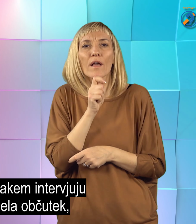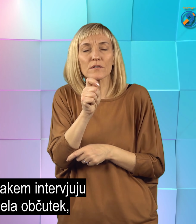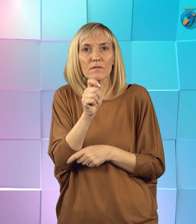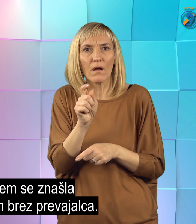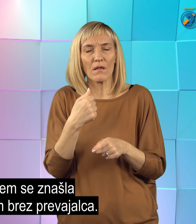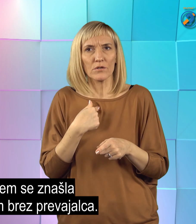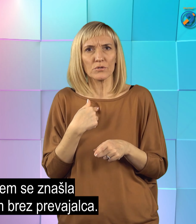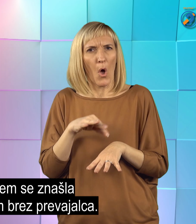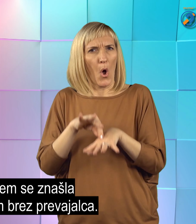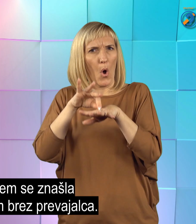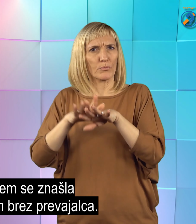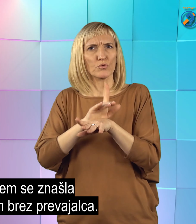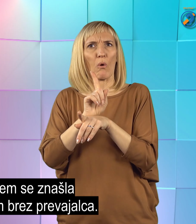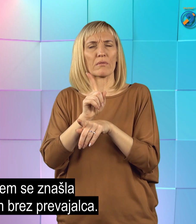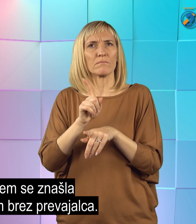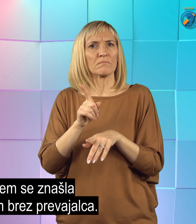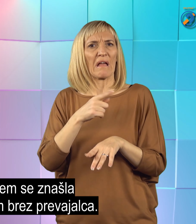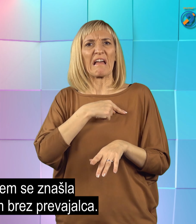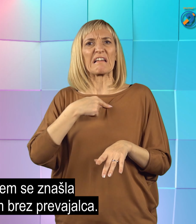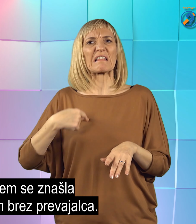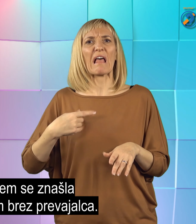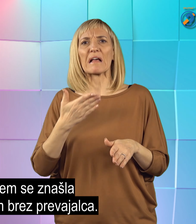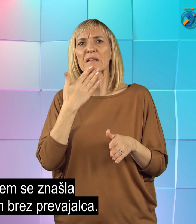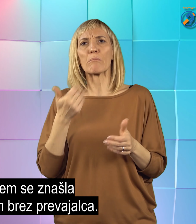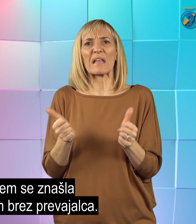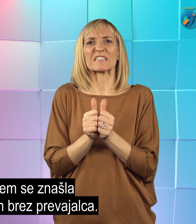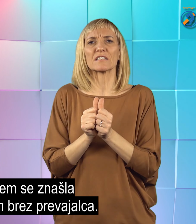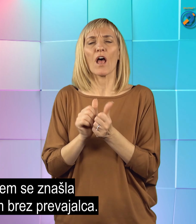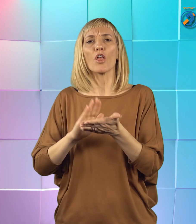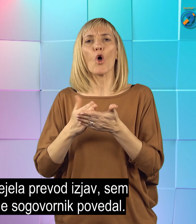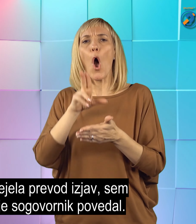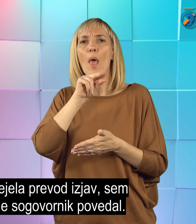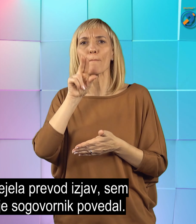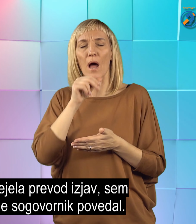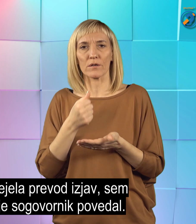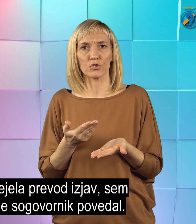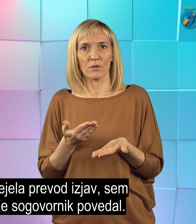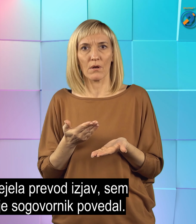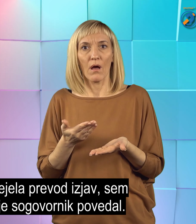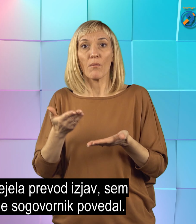občutek, da sem se znašla na Kitajskem brez prevajalca in šele ko sem prejela prevod